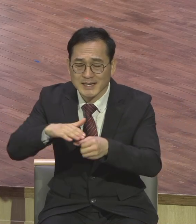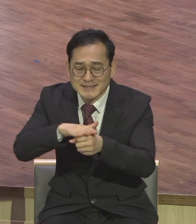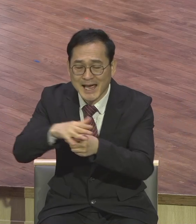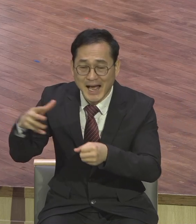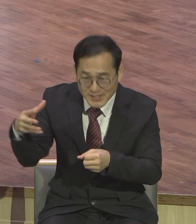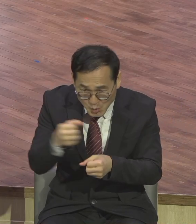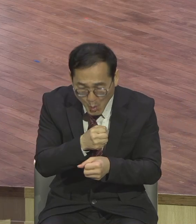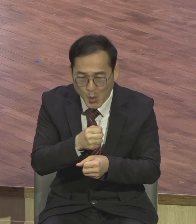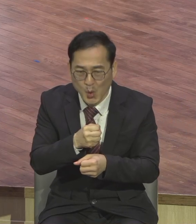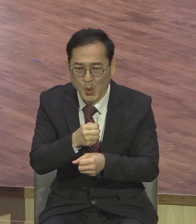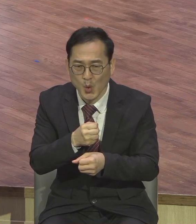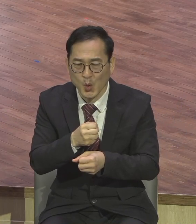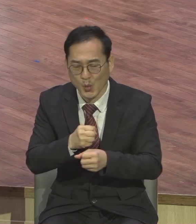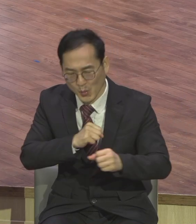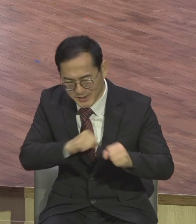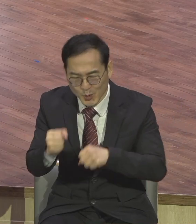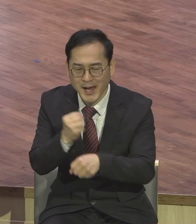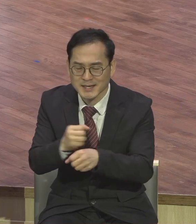역사는 믿음뿐이니라.